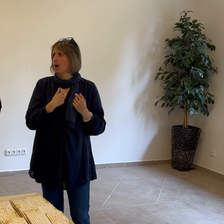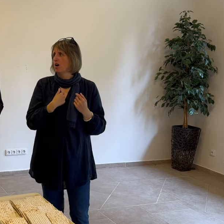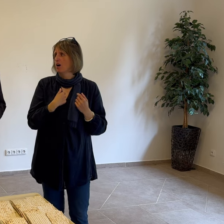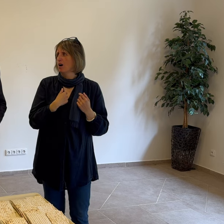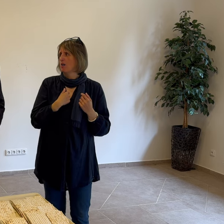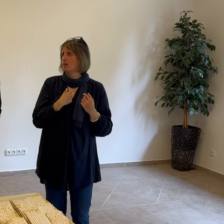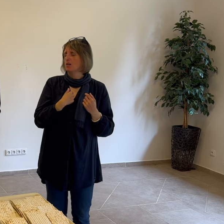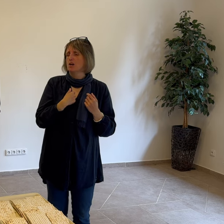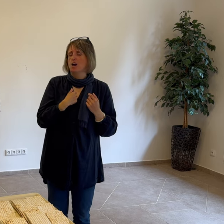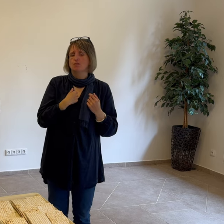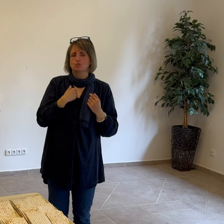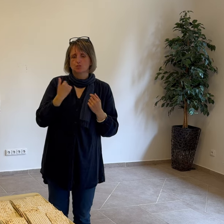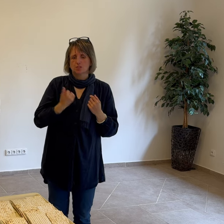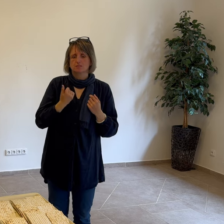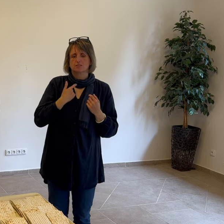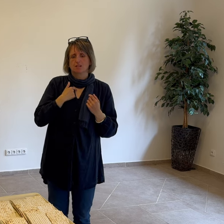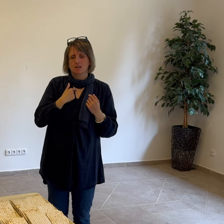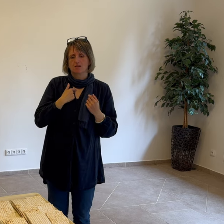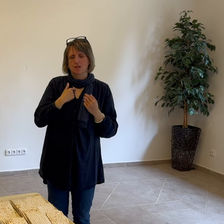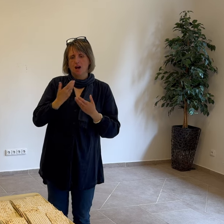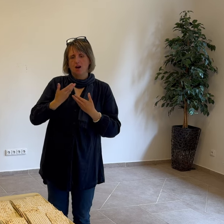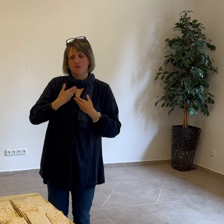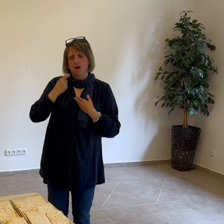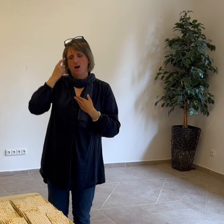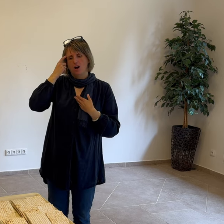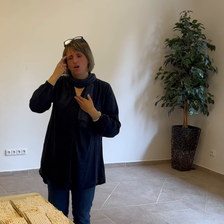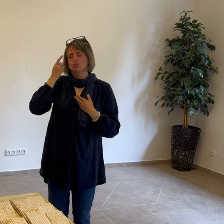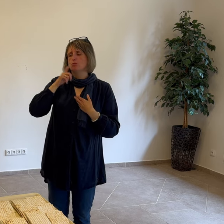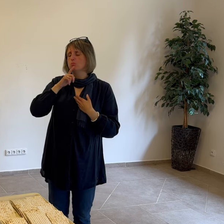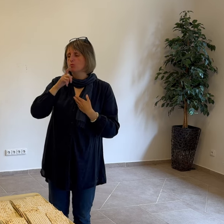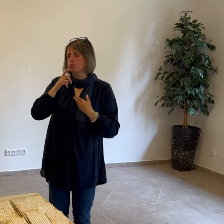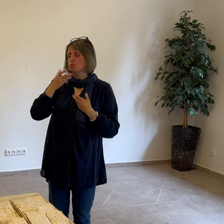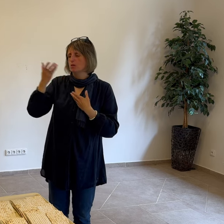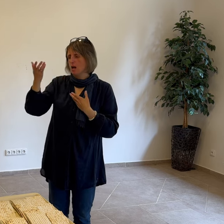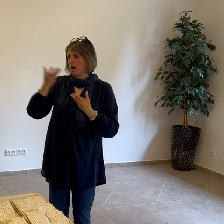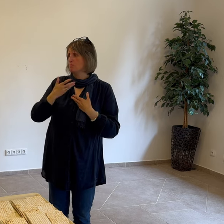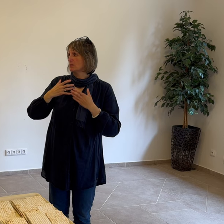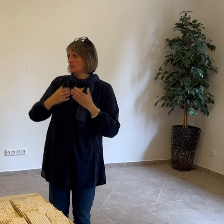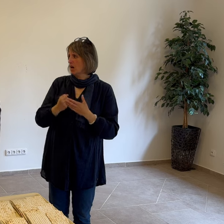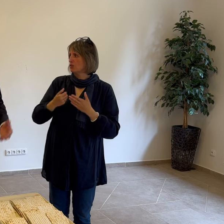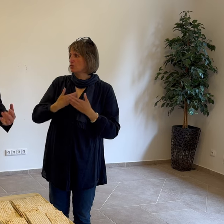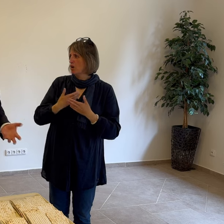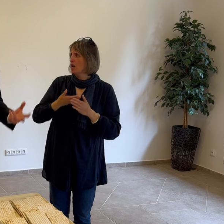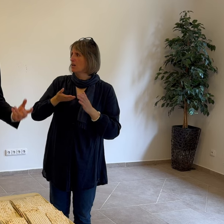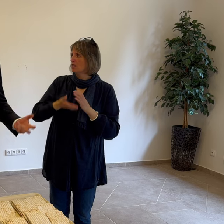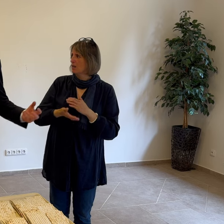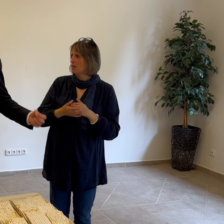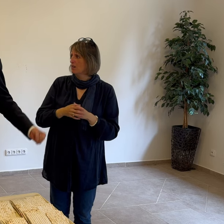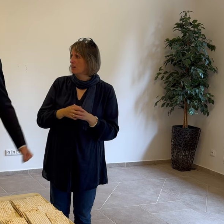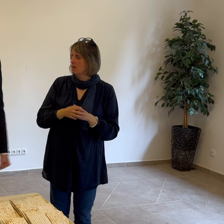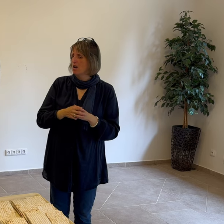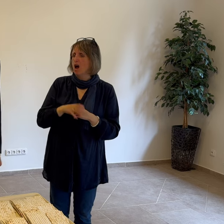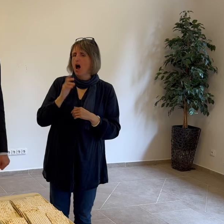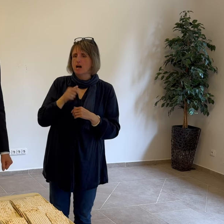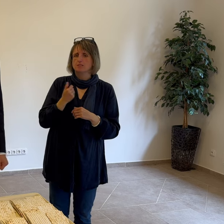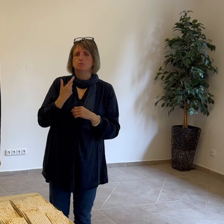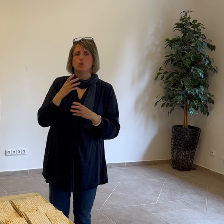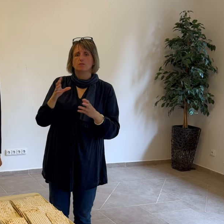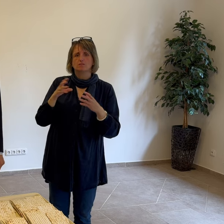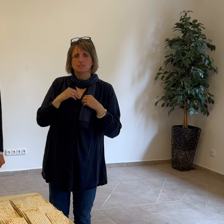dává zásluhy sobě a i když na to třeba myslím tak si uvědomím že aspoň trochu na